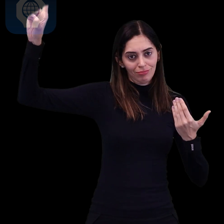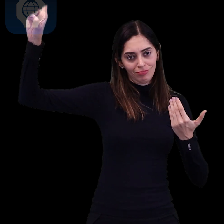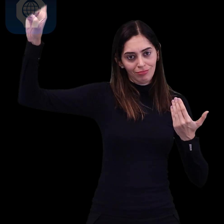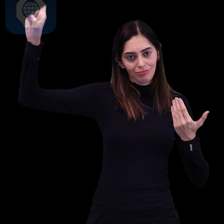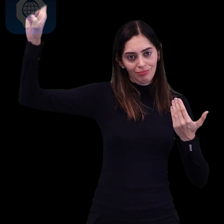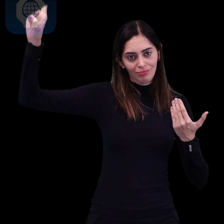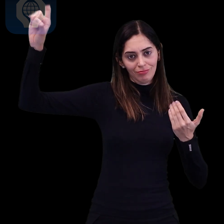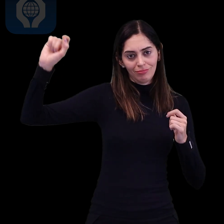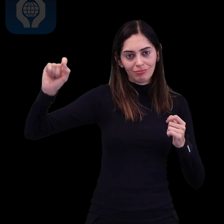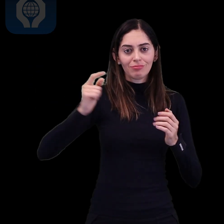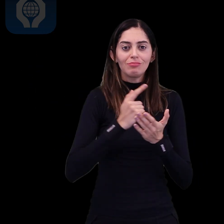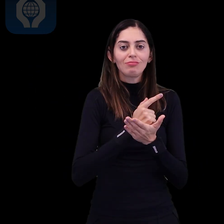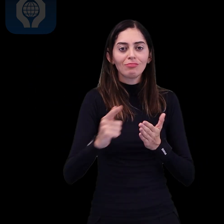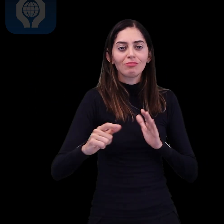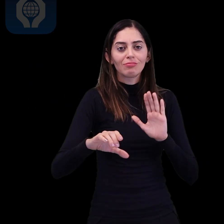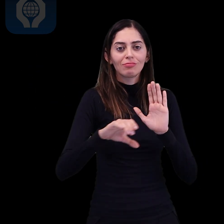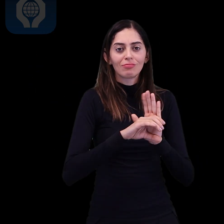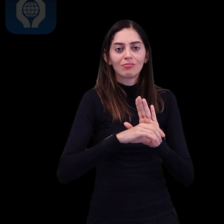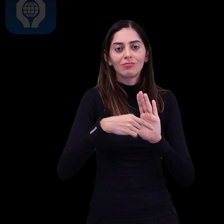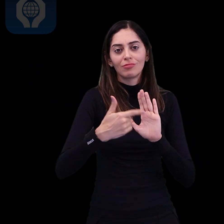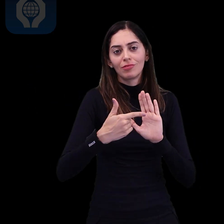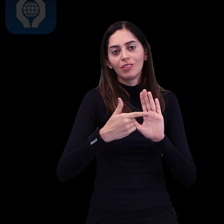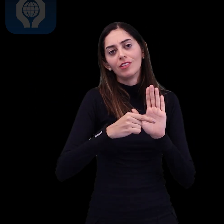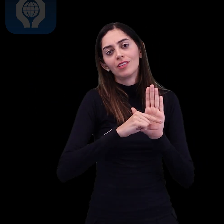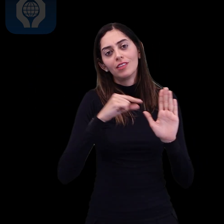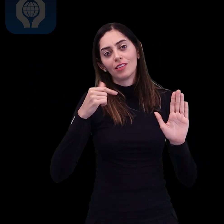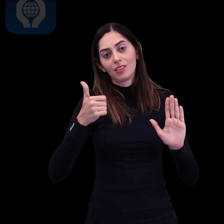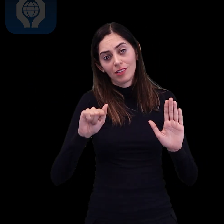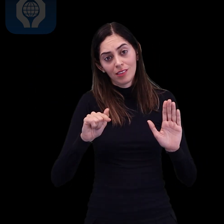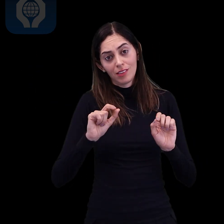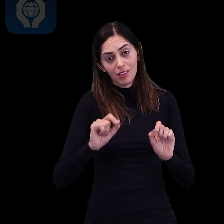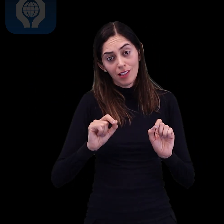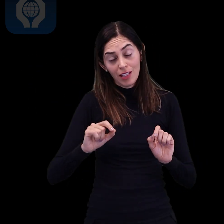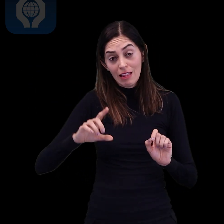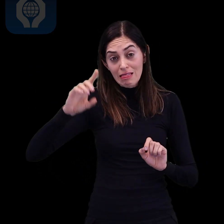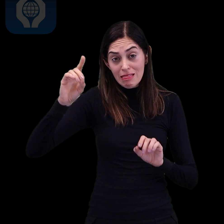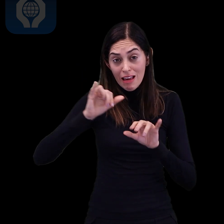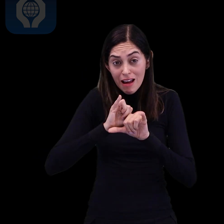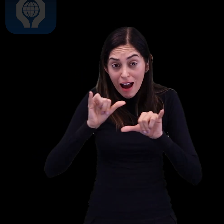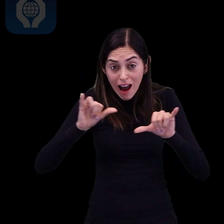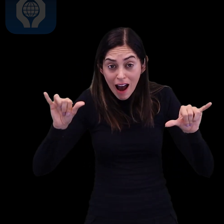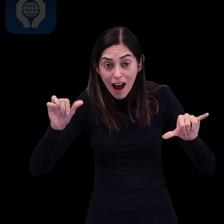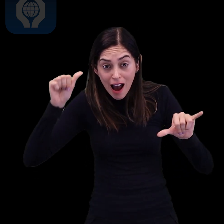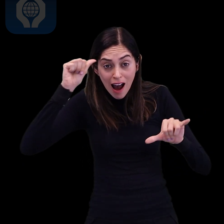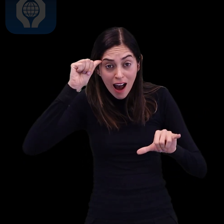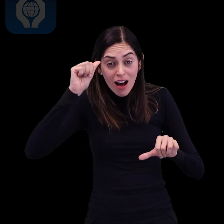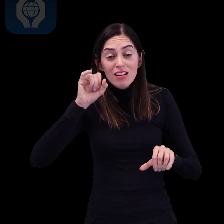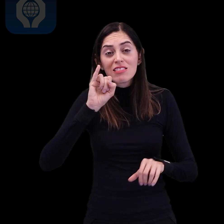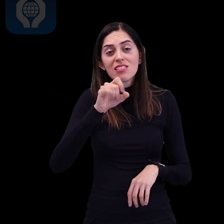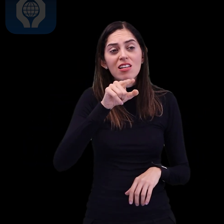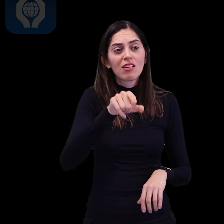Deus. Gênesis 2:17, Deus avisou Adão: se você comer do fruto desta